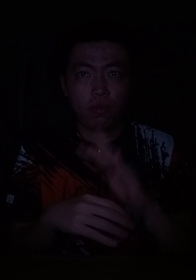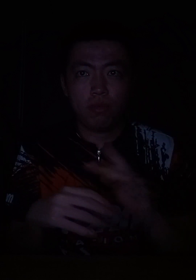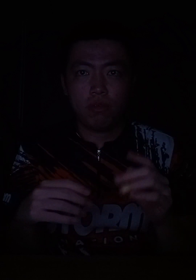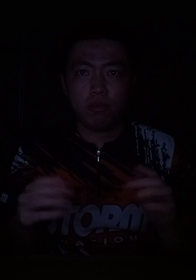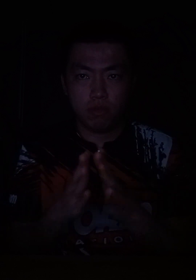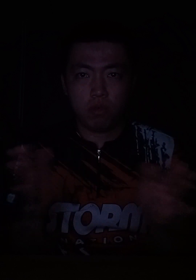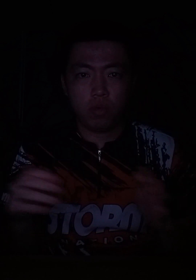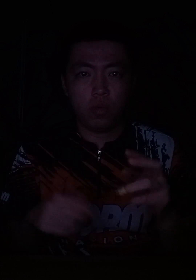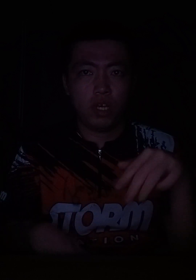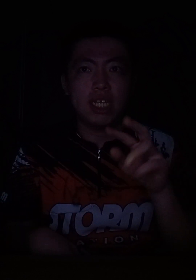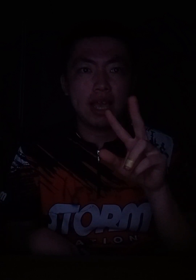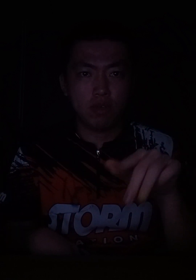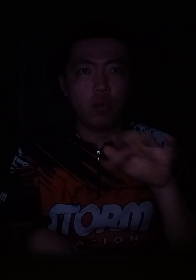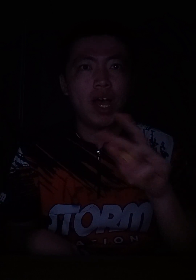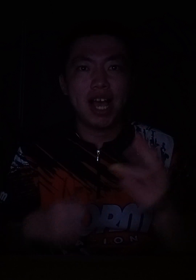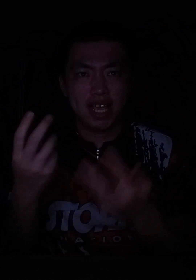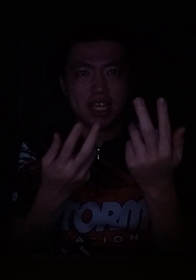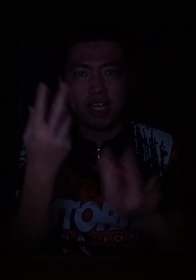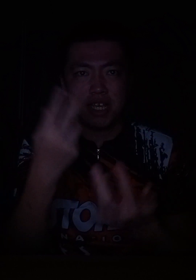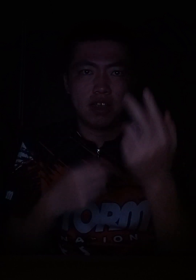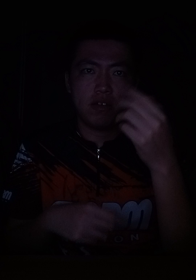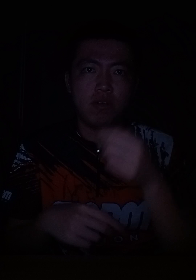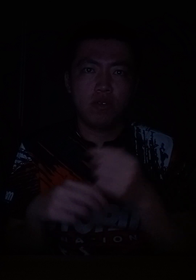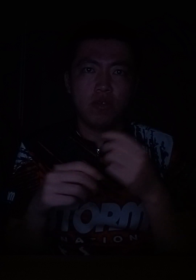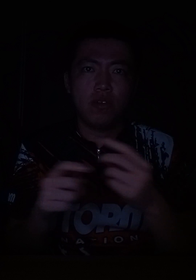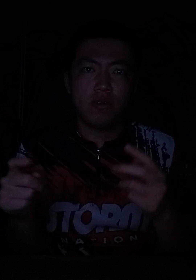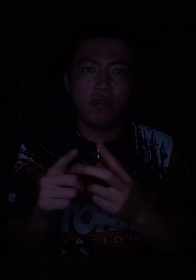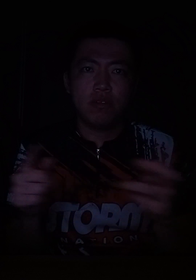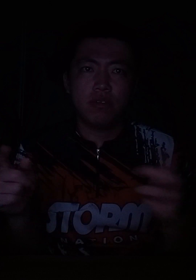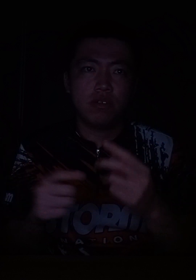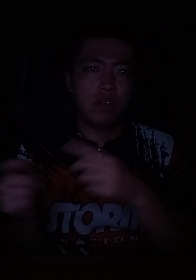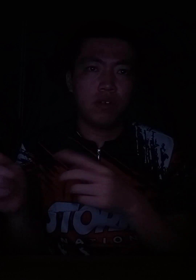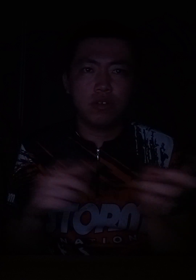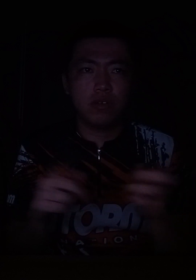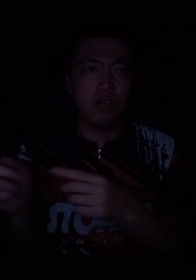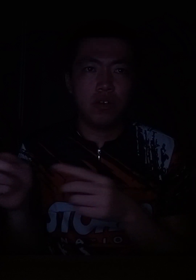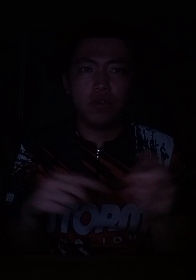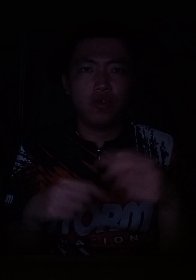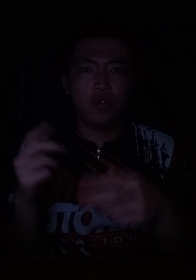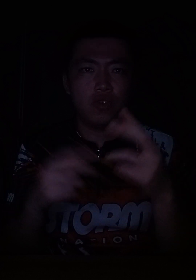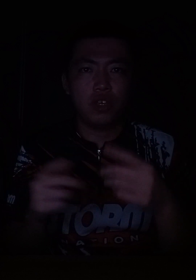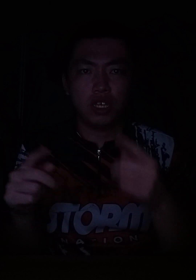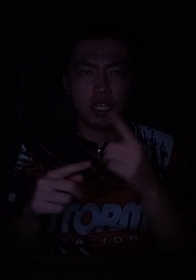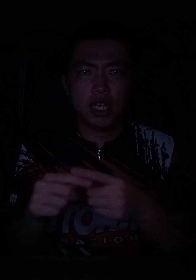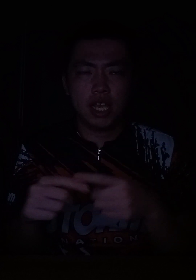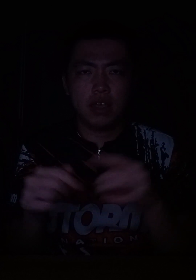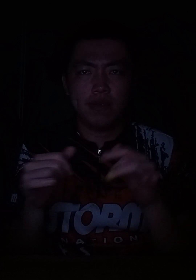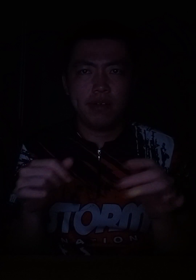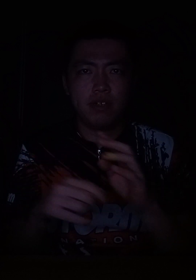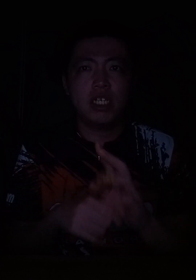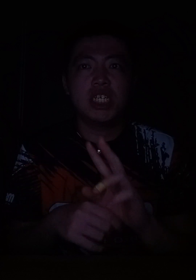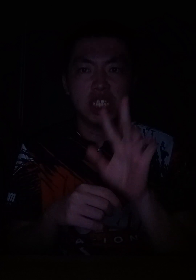시작으로 3호선 화재까지 이달 들어서만 이런저런 문제로 지하철 운행이 차질을 빚은 게 벌써